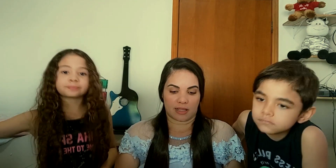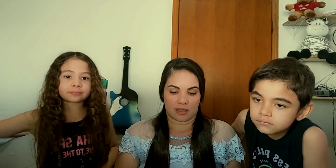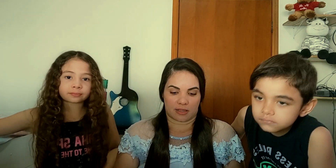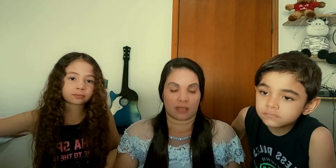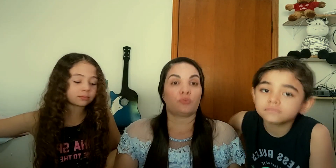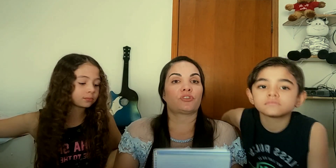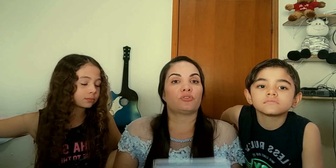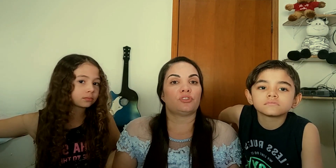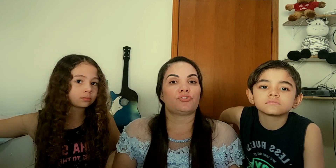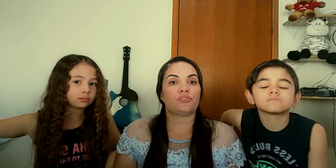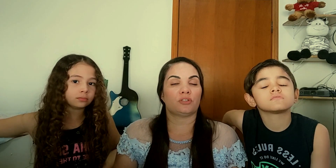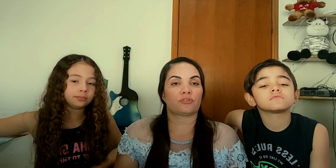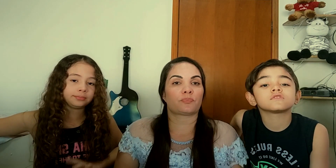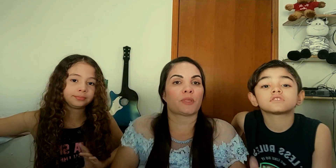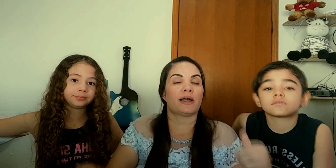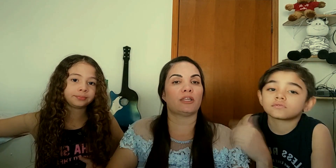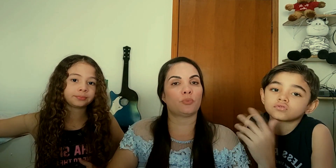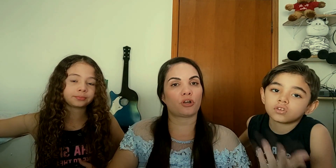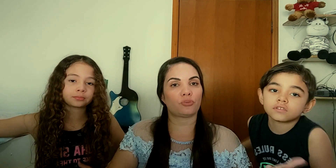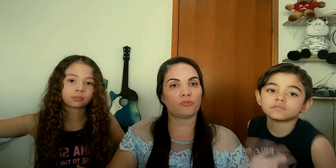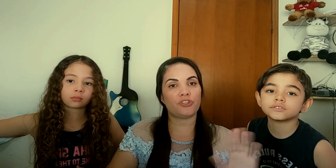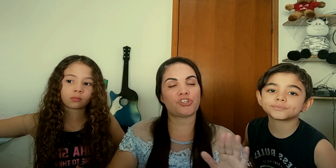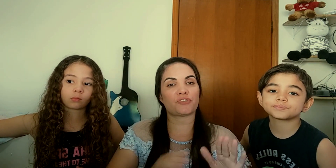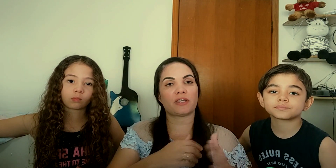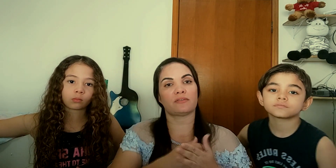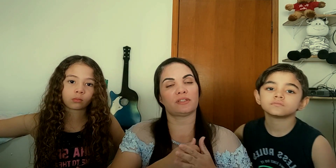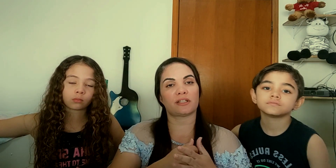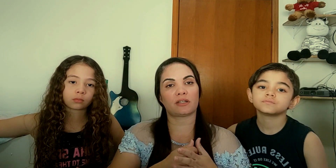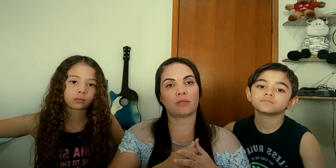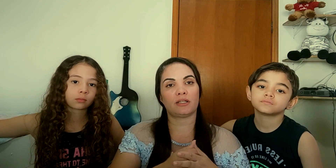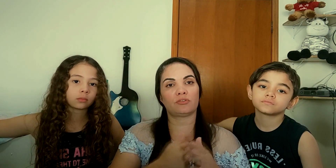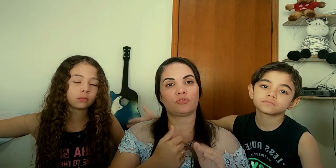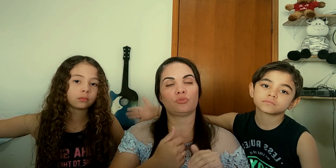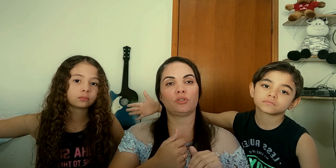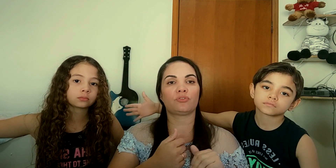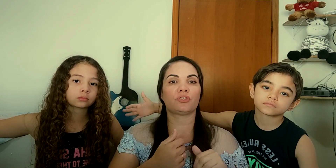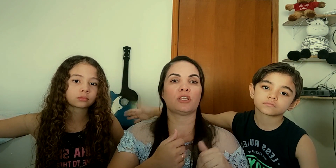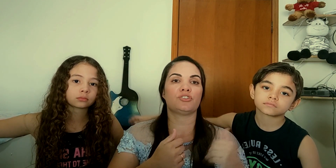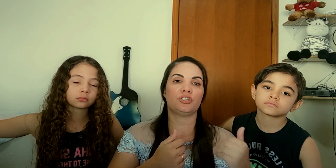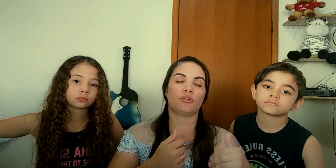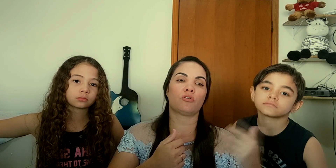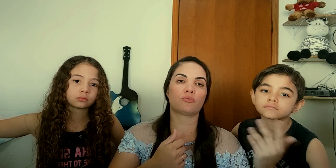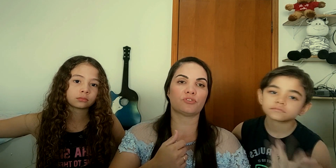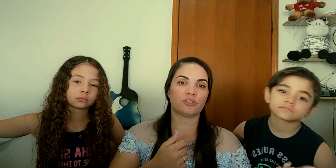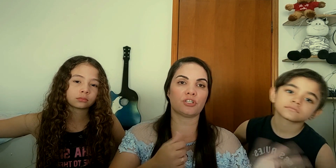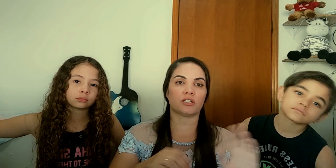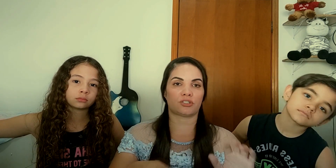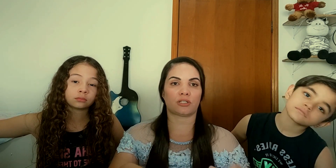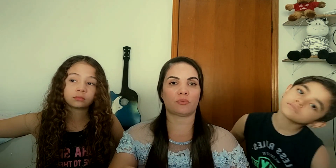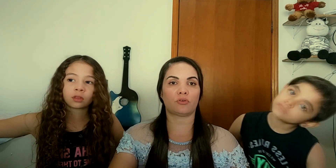música dos indiozinhos. Aí, o próximo vídeo, a gente vai estar trabalhando os números de onze em diante, tá bom?